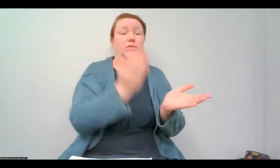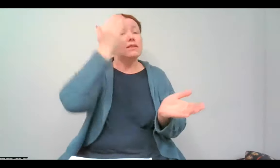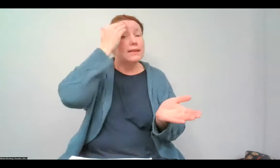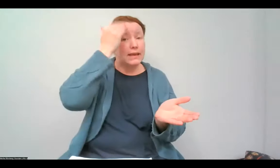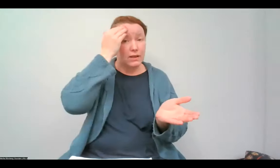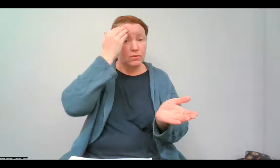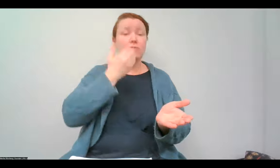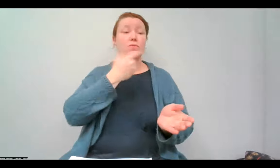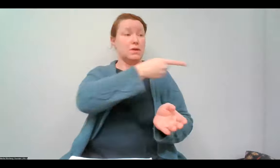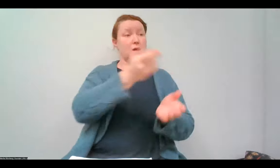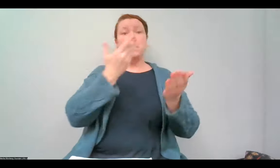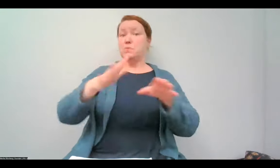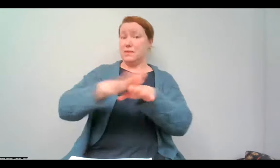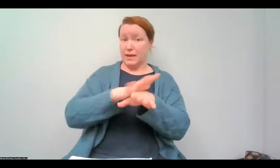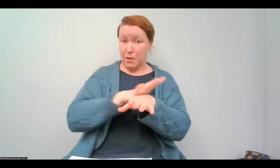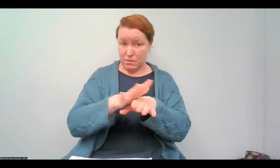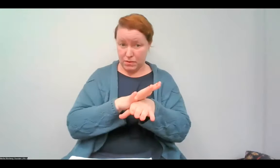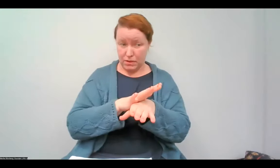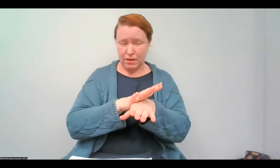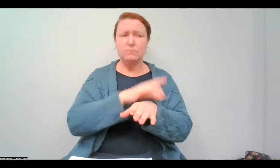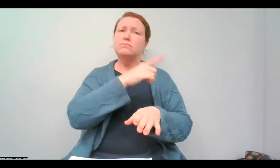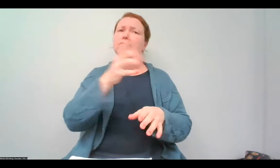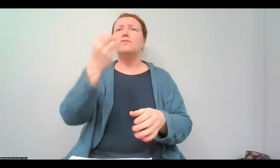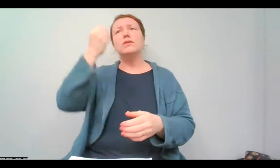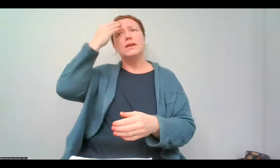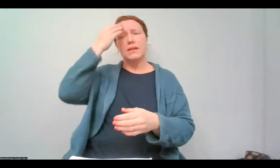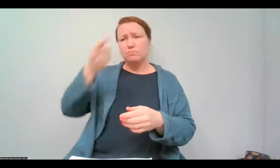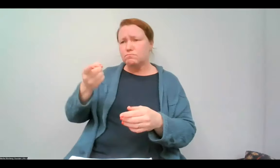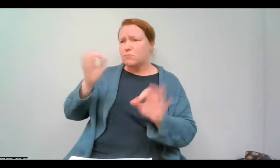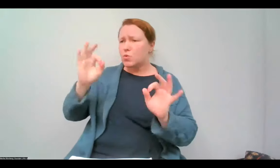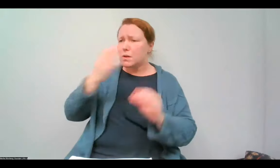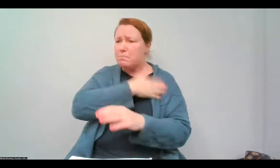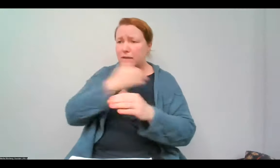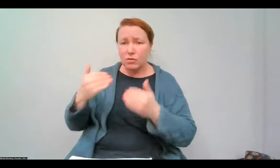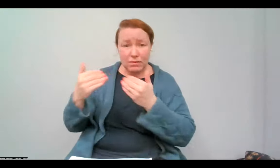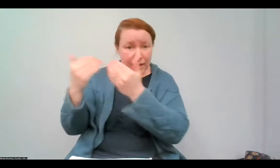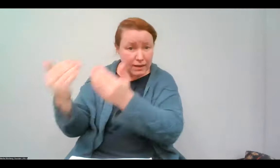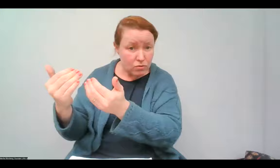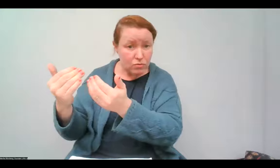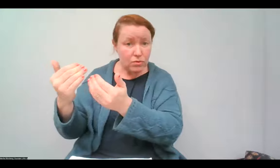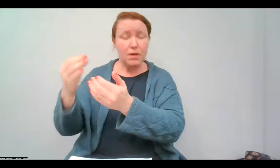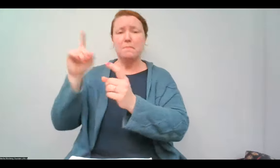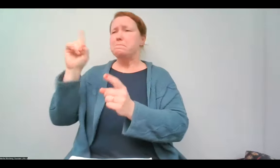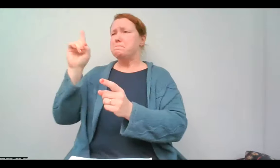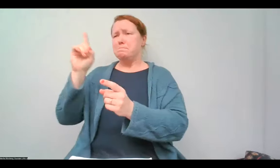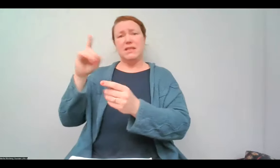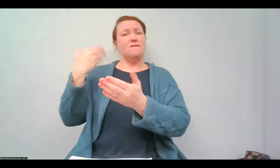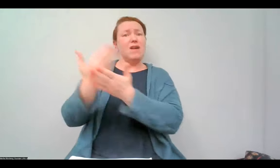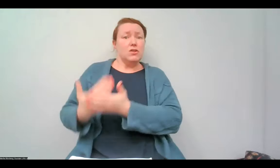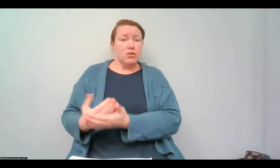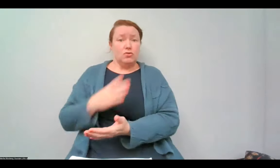kausi, jossa pitäisi tarjota tietoa käytettäväksi, eli miten palvelua